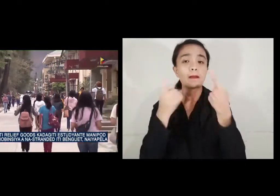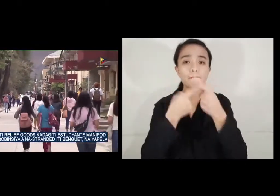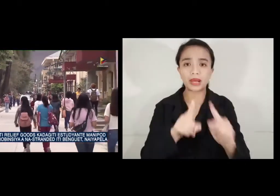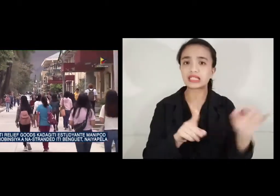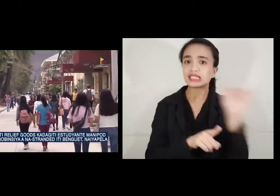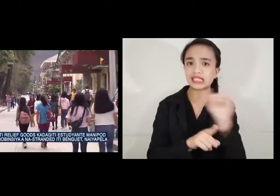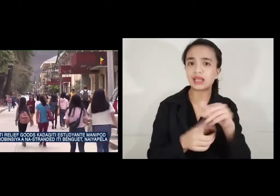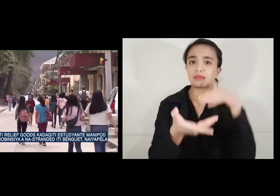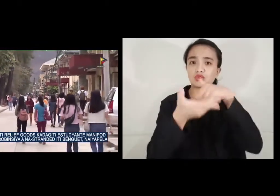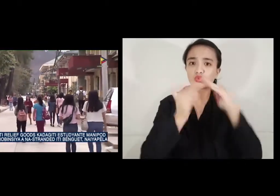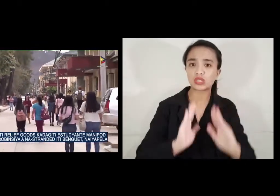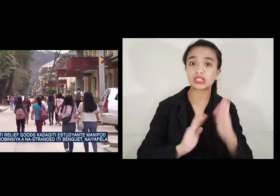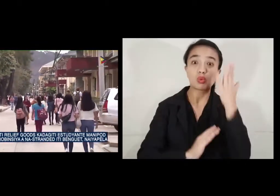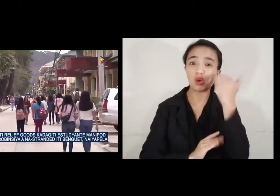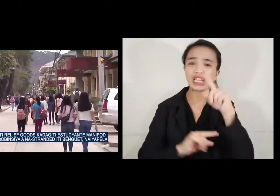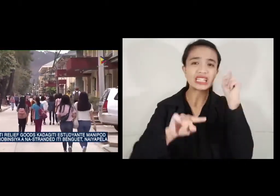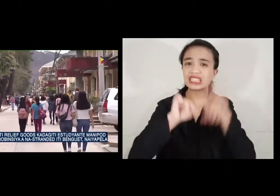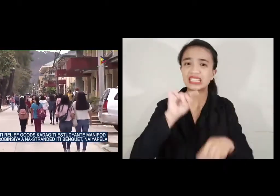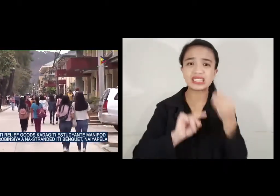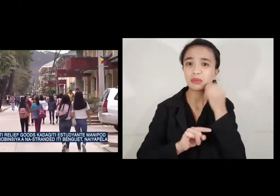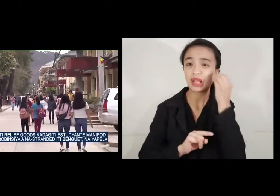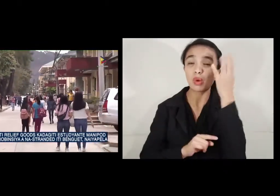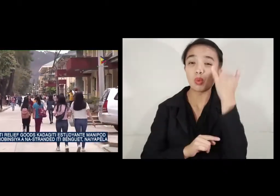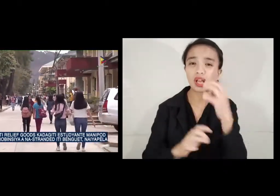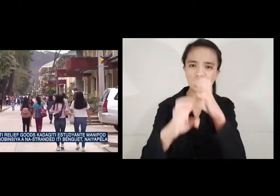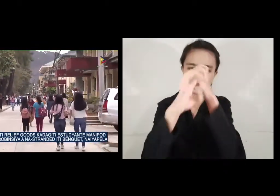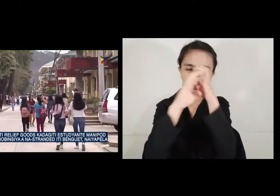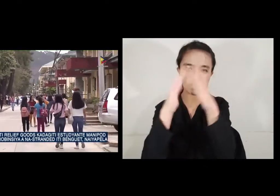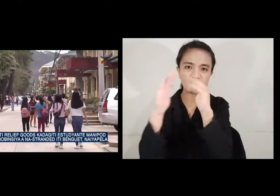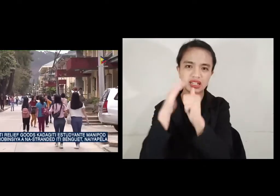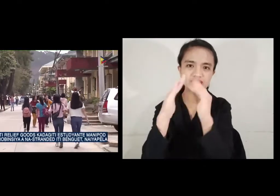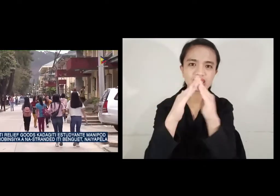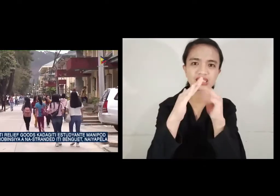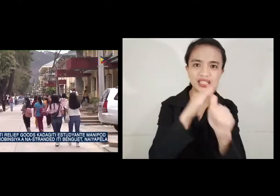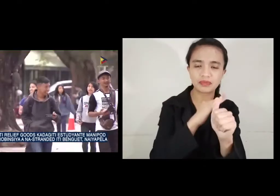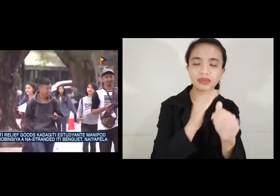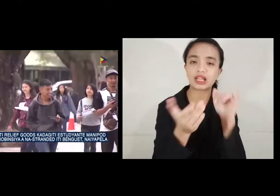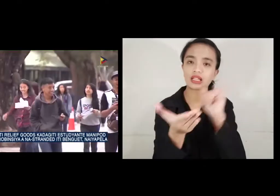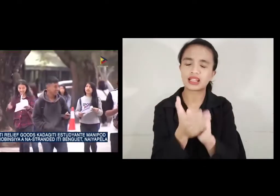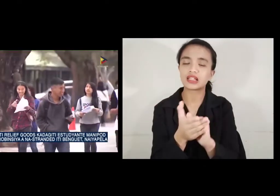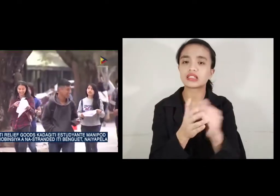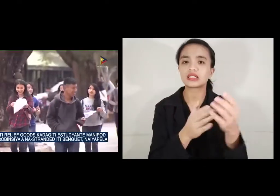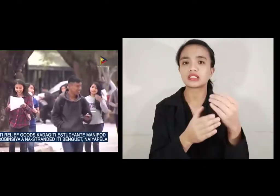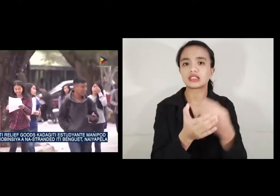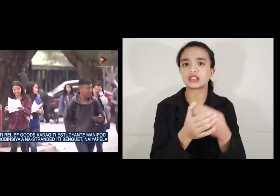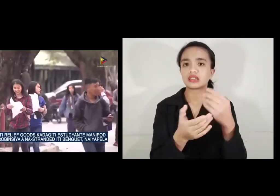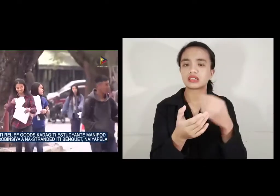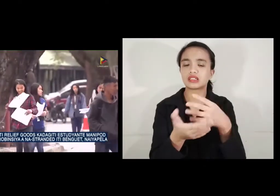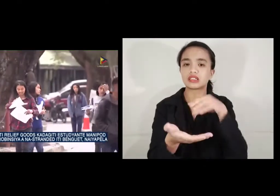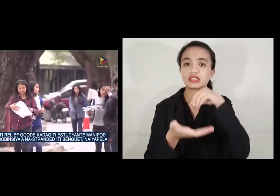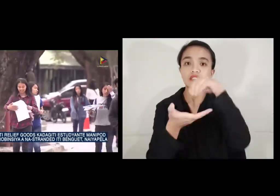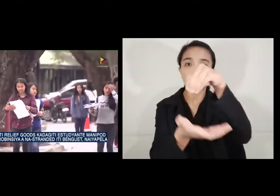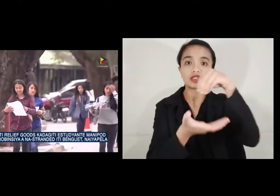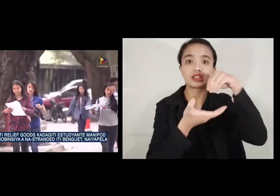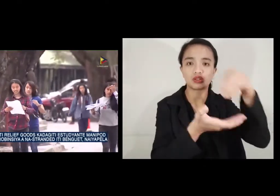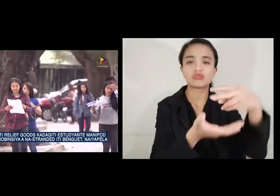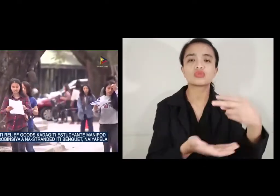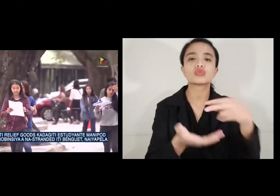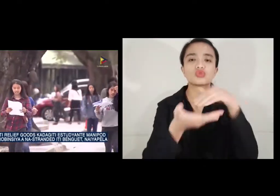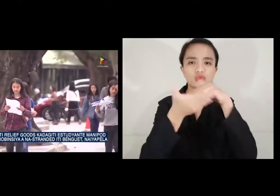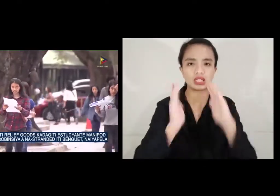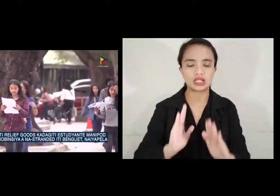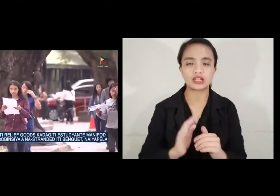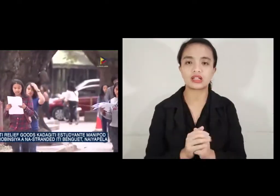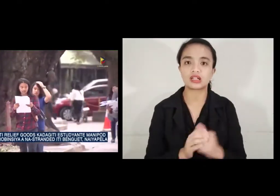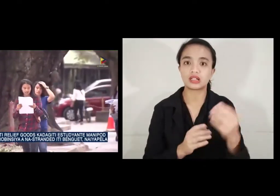ket di karaman dagiti estudyante asaan a nakaawid gapo iti quarantine. Kabayatan amang ipapaay ti pagadalan iti bukod da relief goods